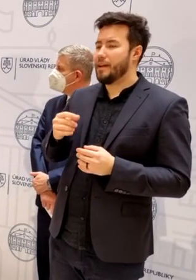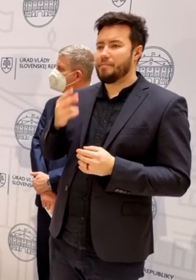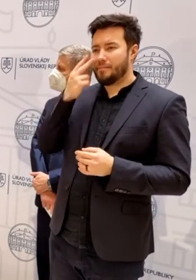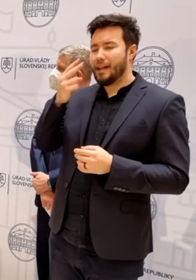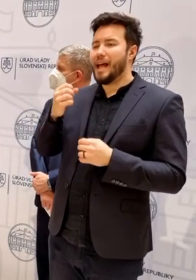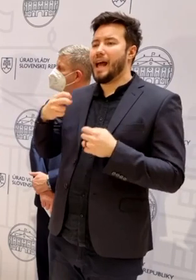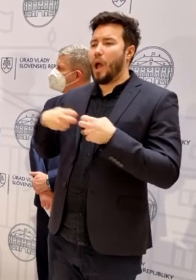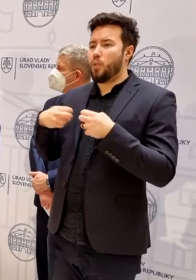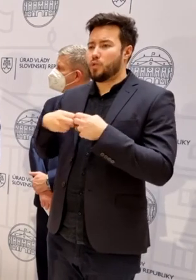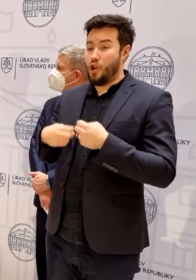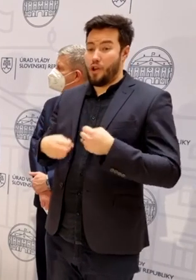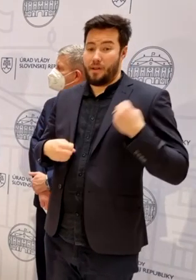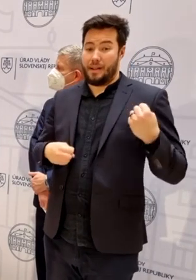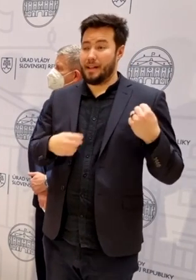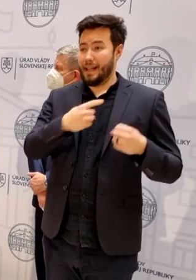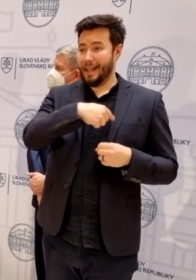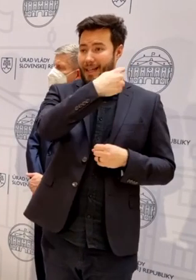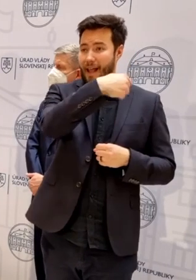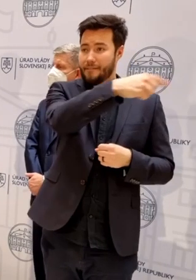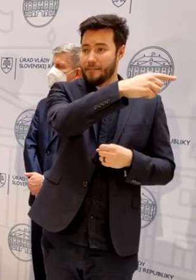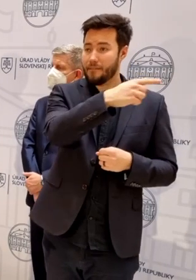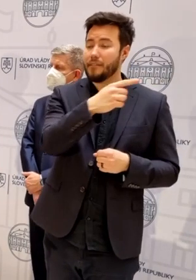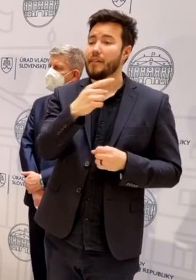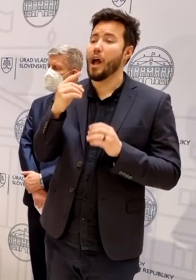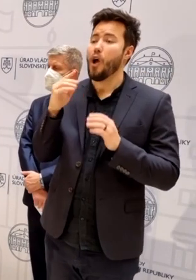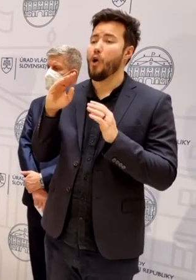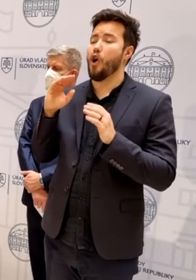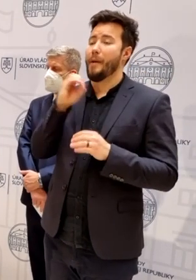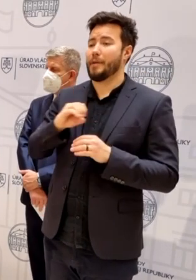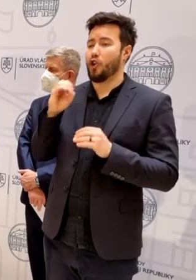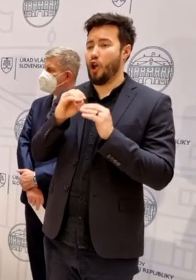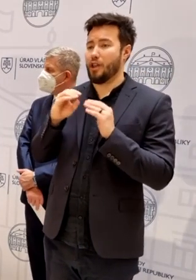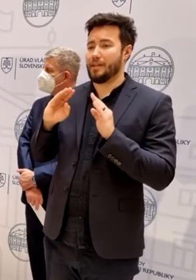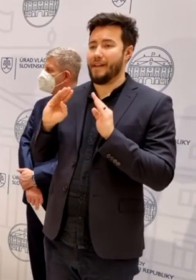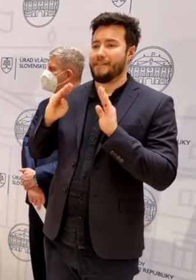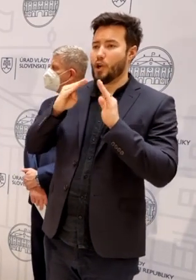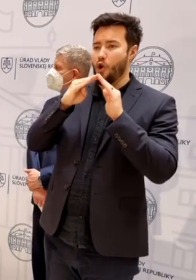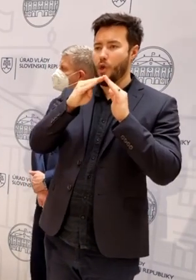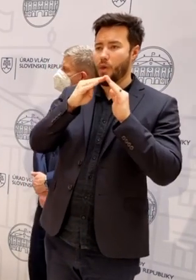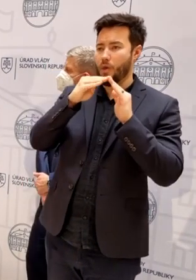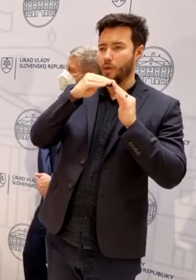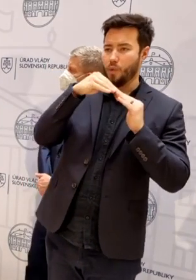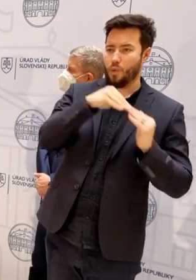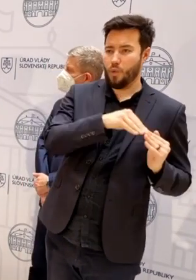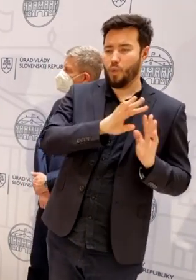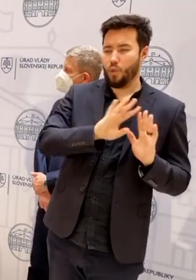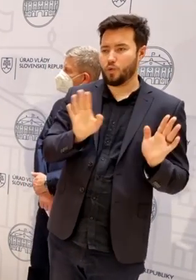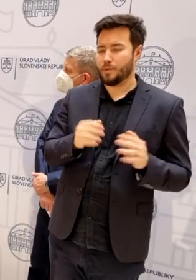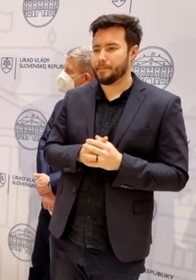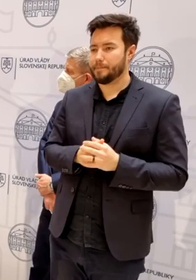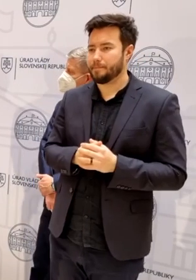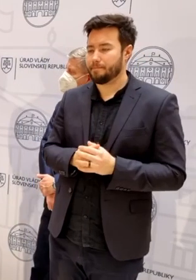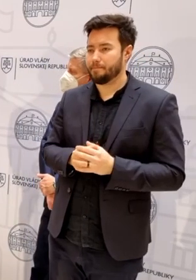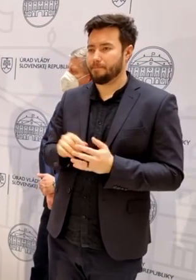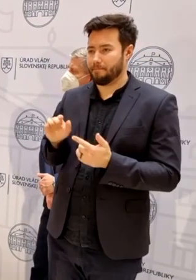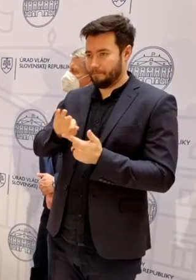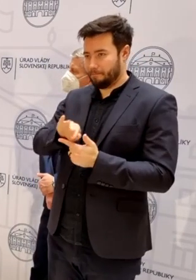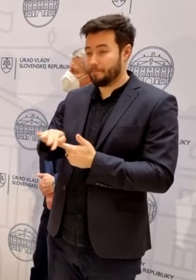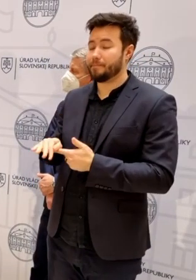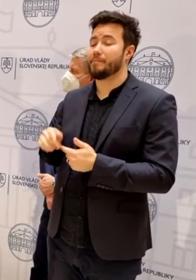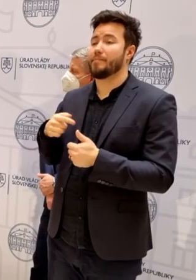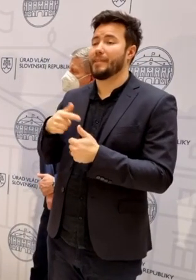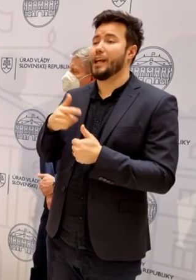je tesne za vrcholom omikron vlny. Ďalší príklad je Česká republika, ktorá